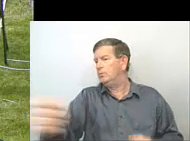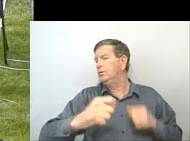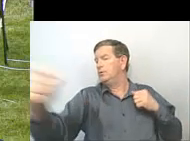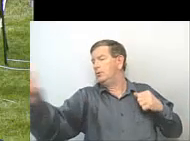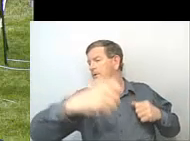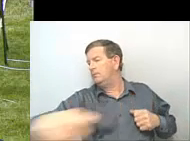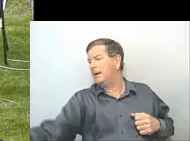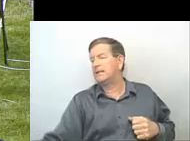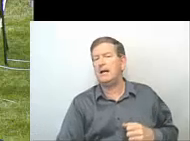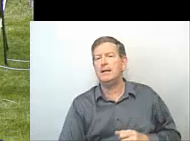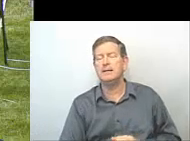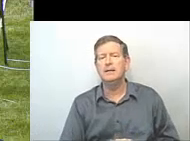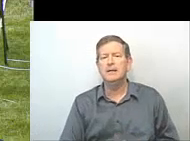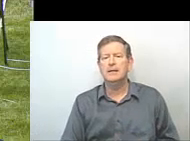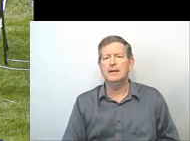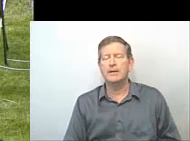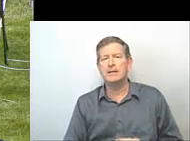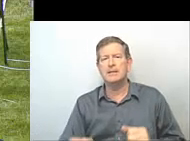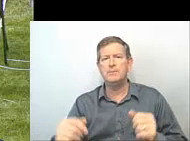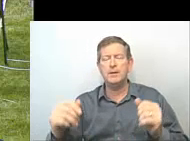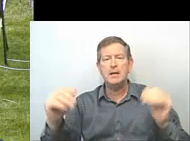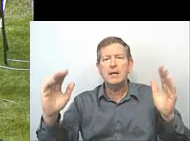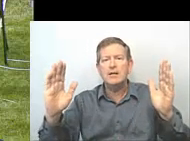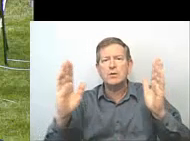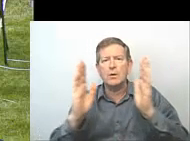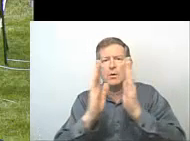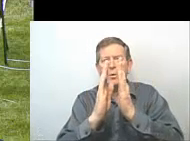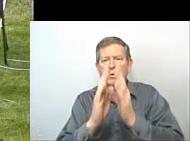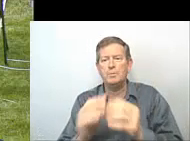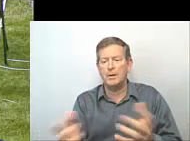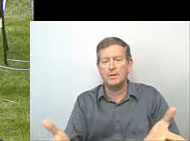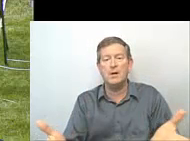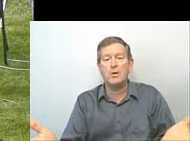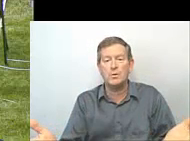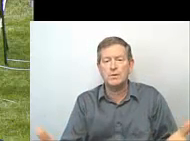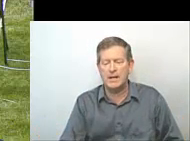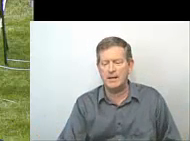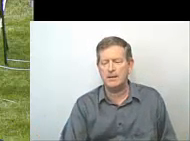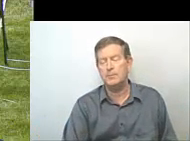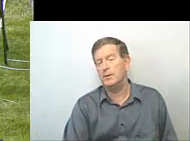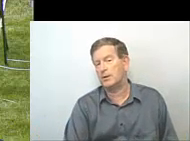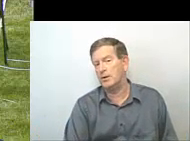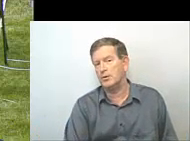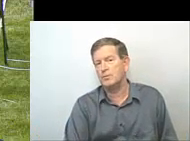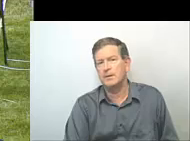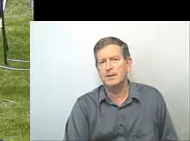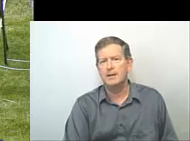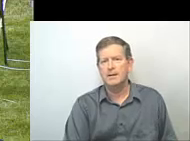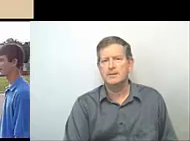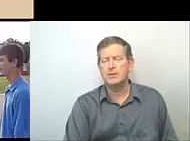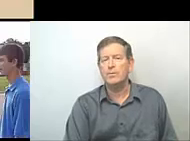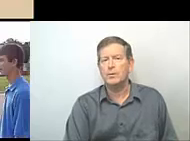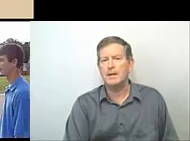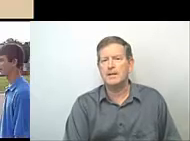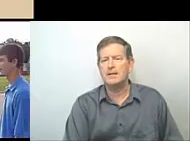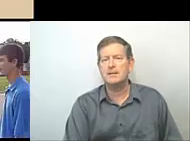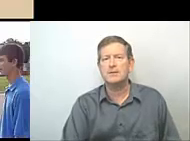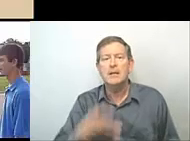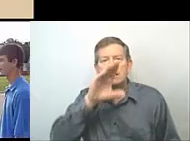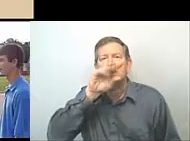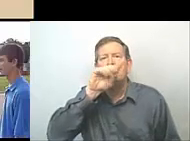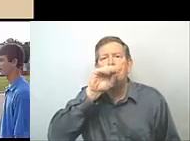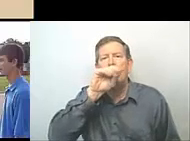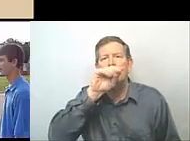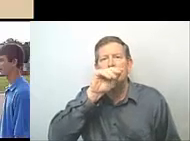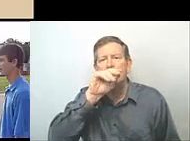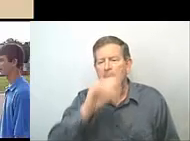qui font une lutte, une bataille, hein, avec des épées. Ils se rencontrent pendant un concert, un peu étrange, mais ça c'est une photo